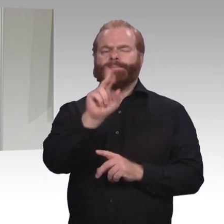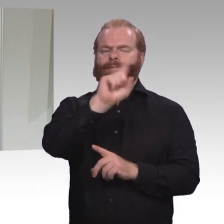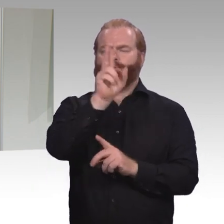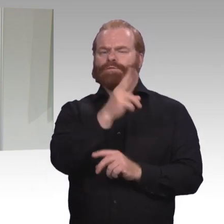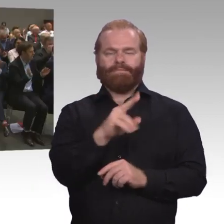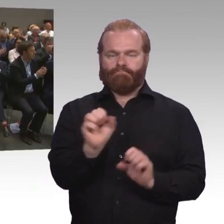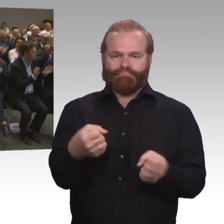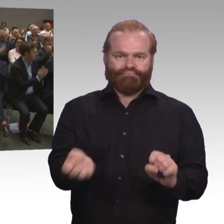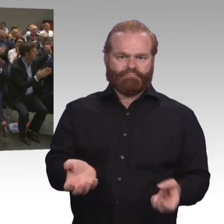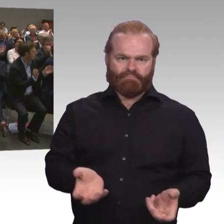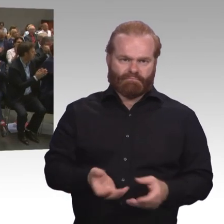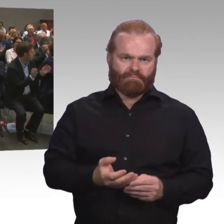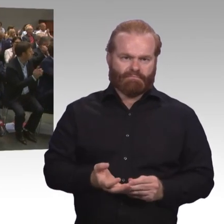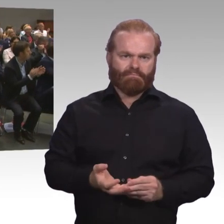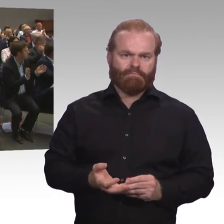Verteidigung.